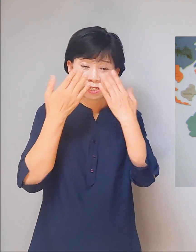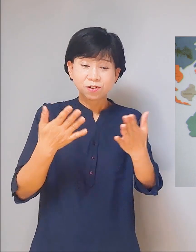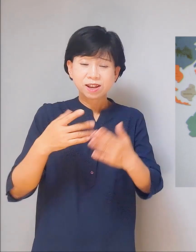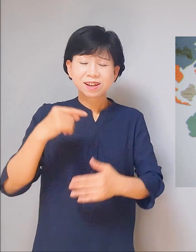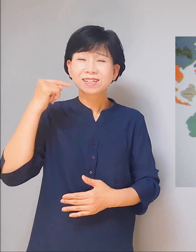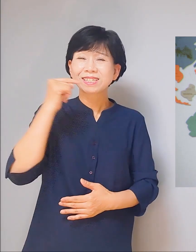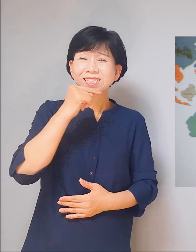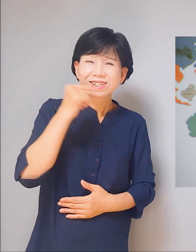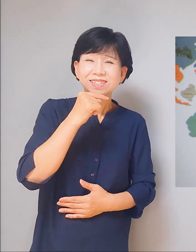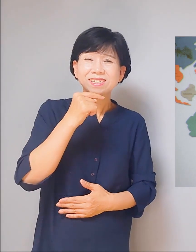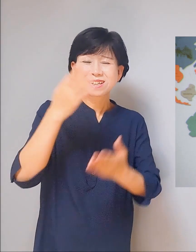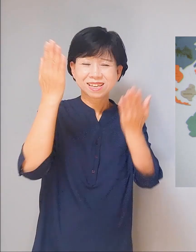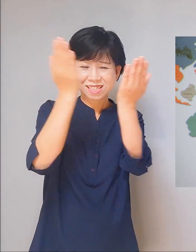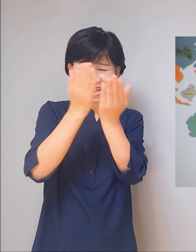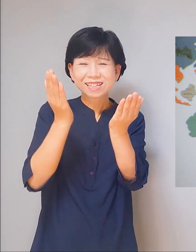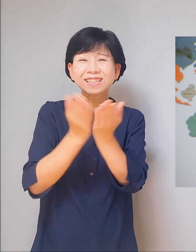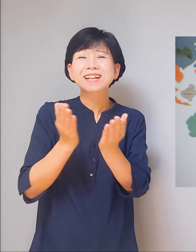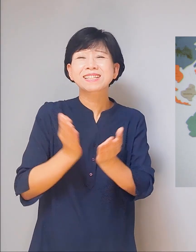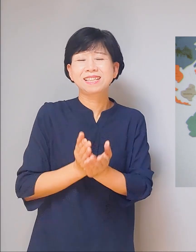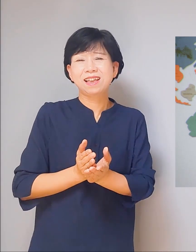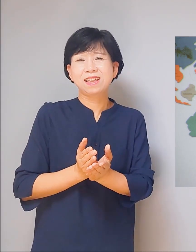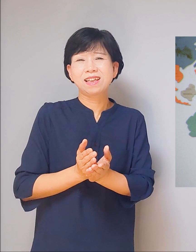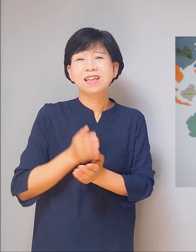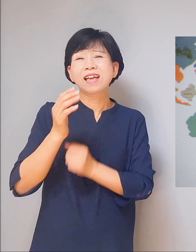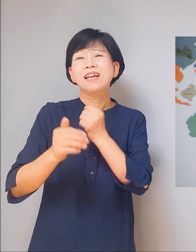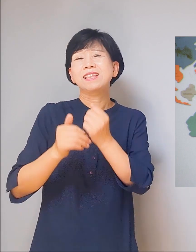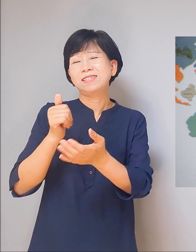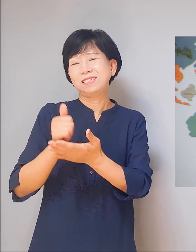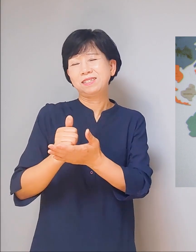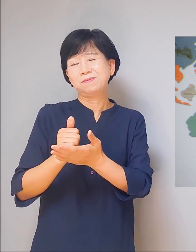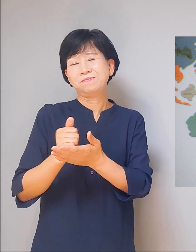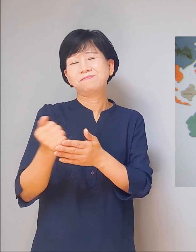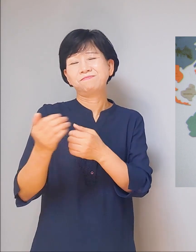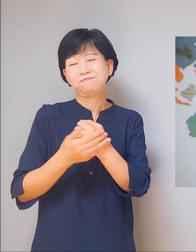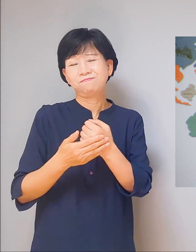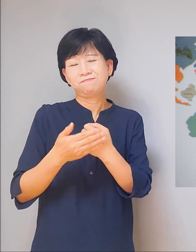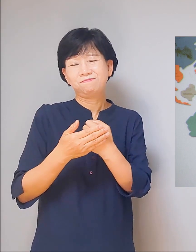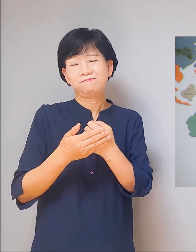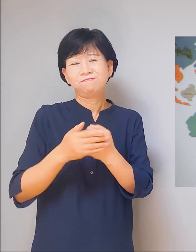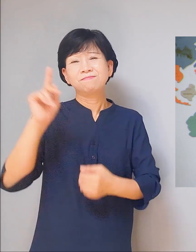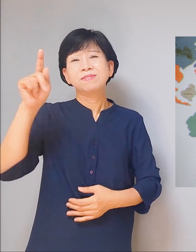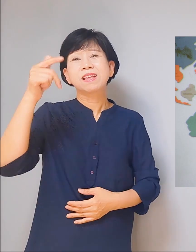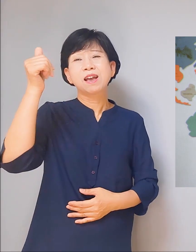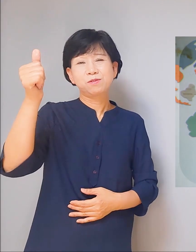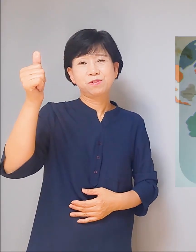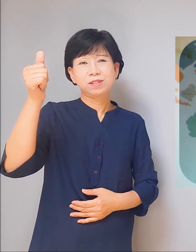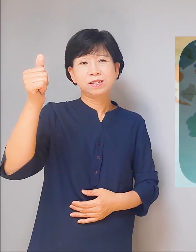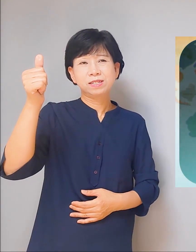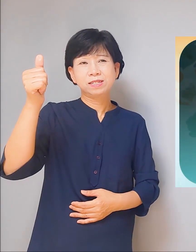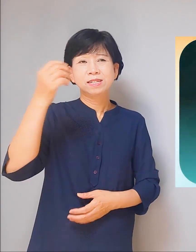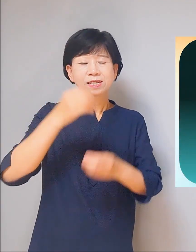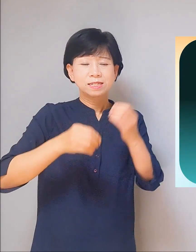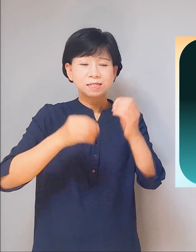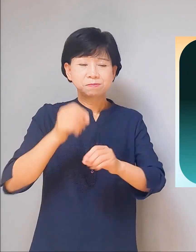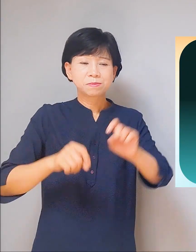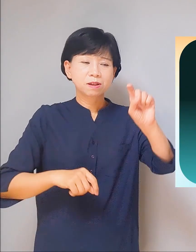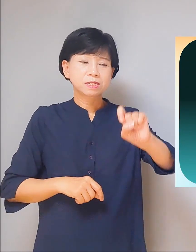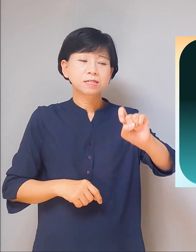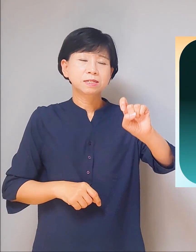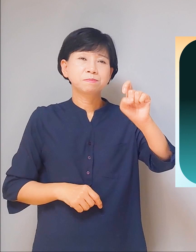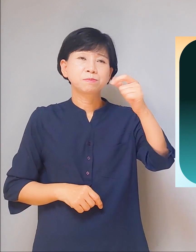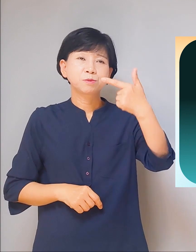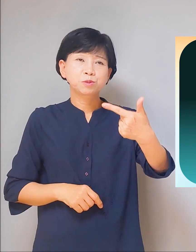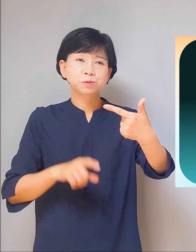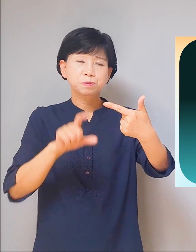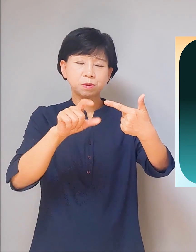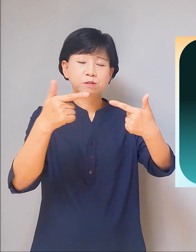그 가운데 한 사람만 더 보려고 합니다. 다윗입니다. 시편 16편 6절 말씀에 내게